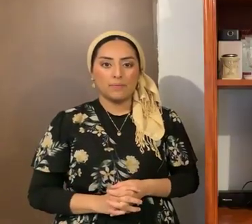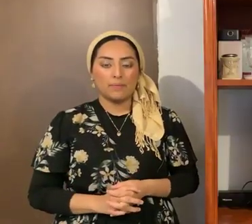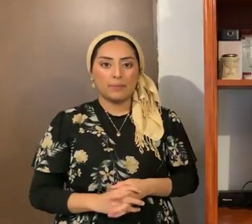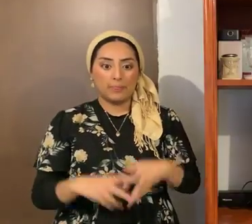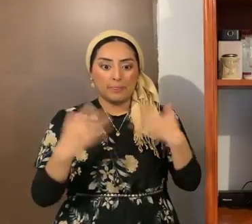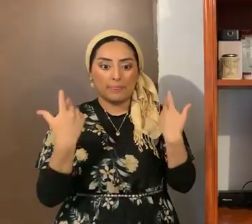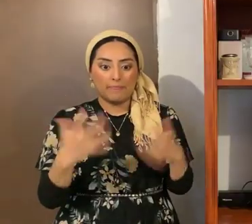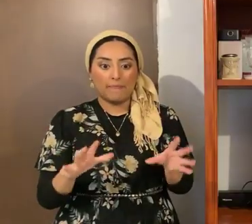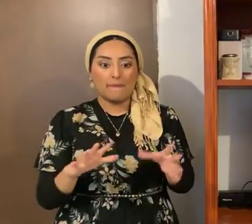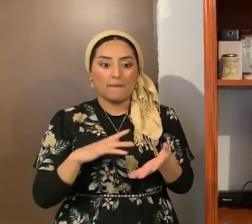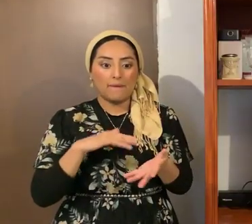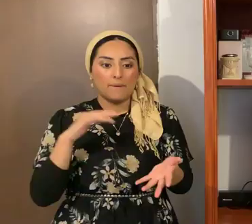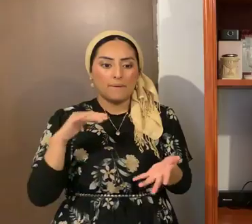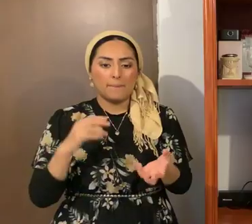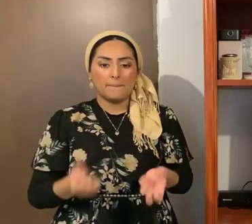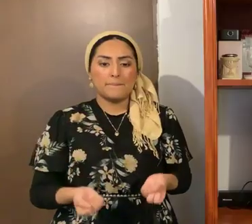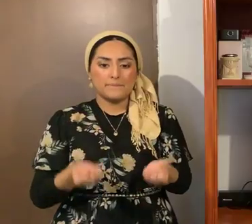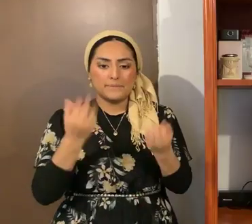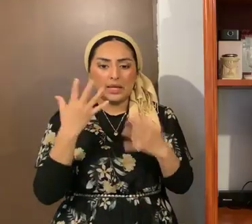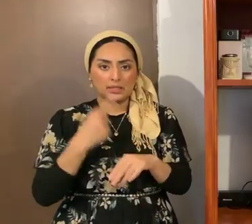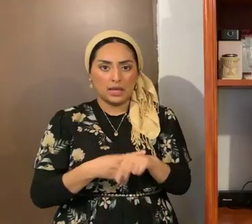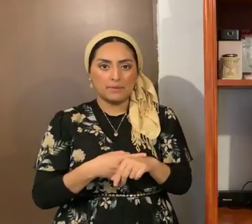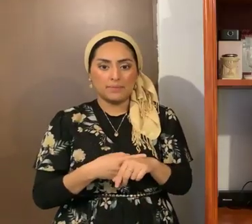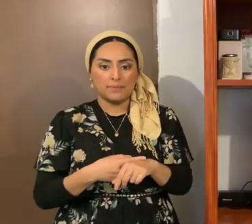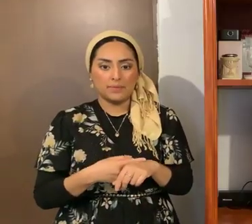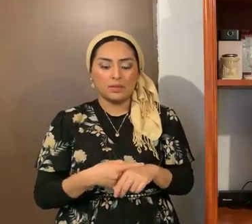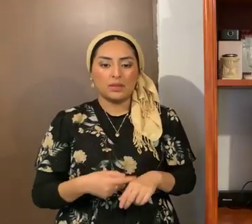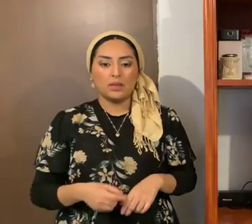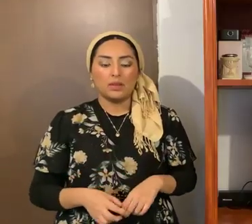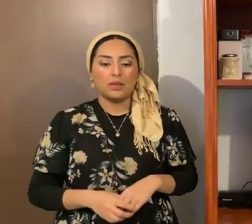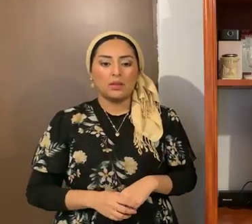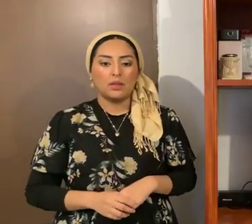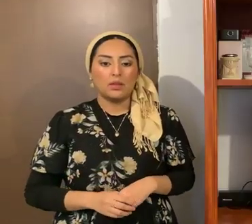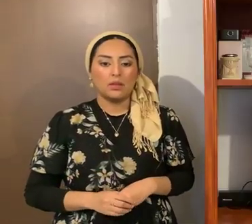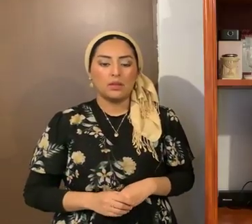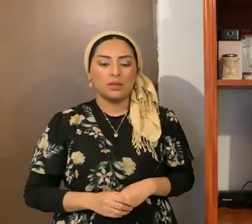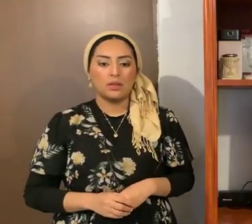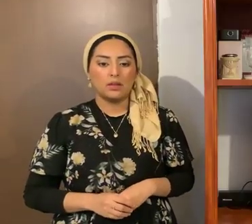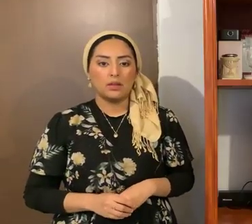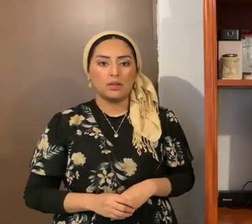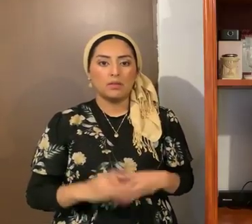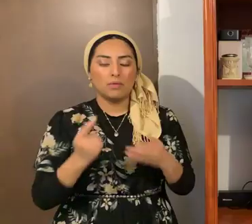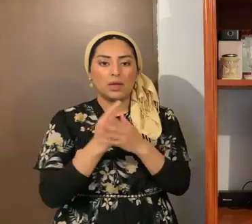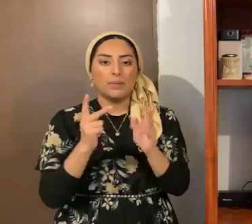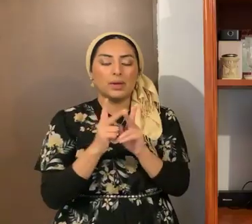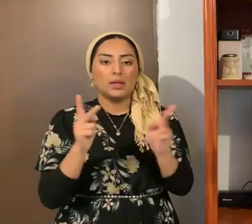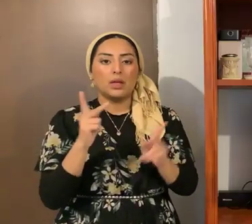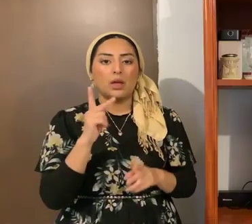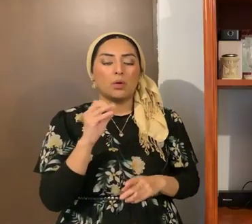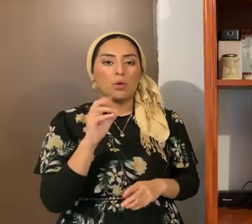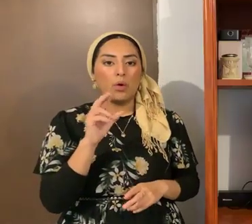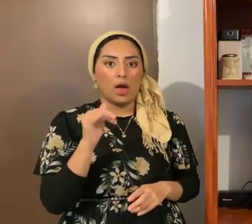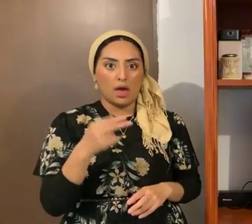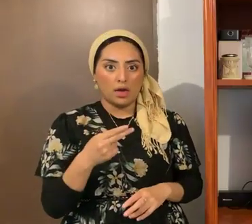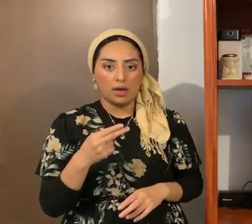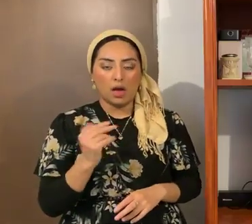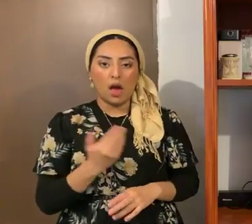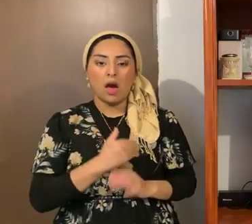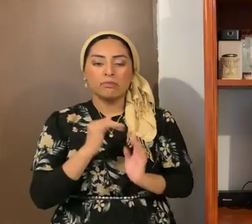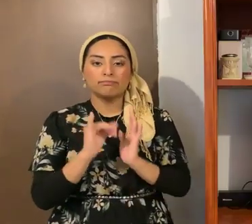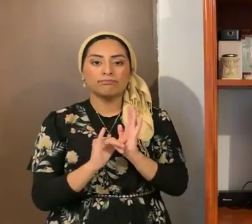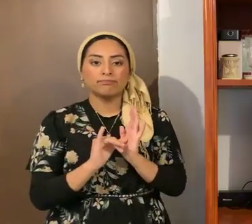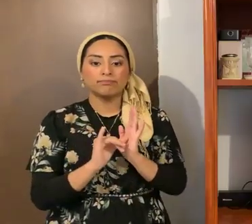Ya se estudió mucho y ya está filmado y grabado en la parashá Coré y Koraj, en el canal de YouTube